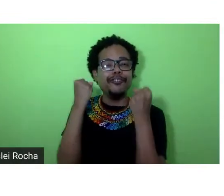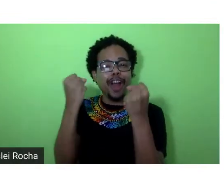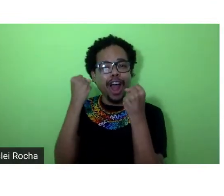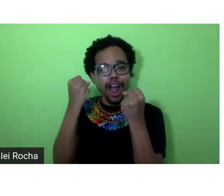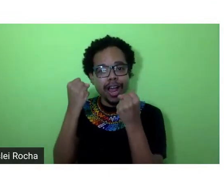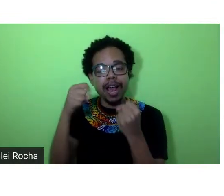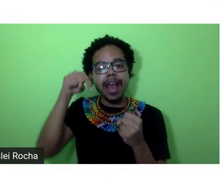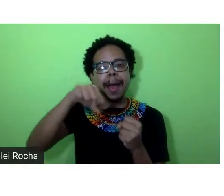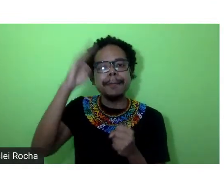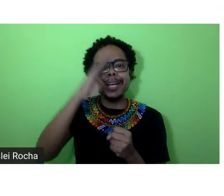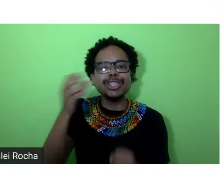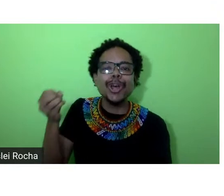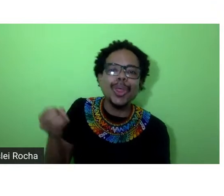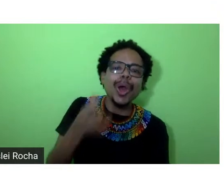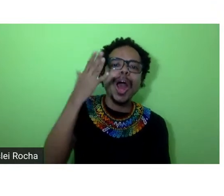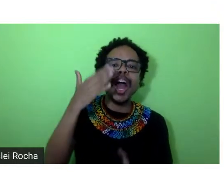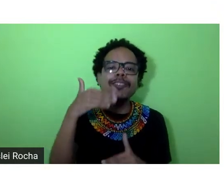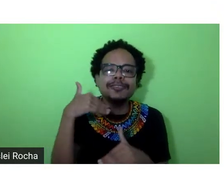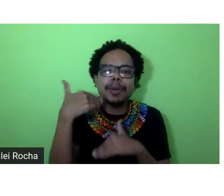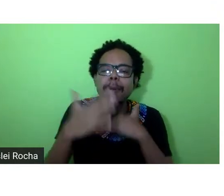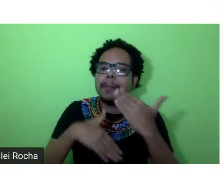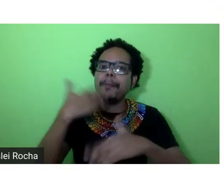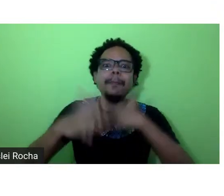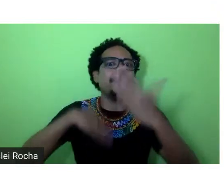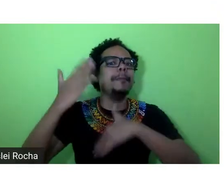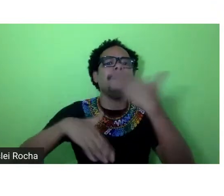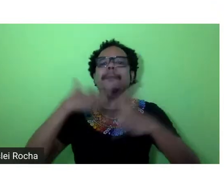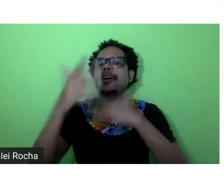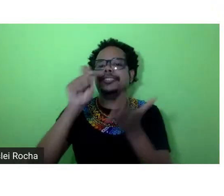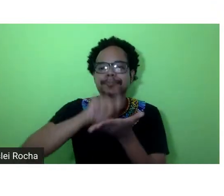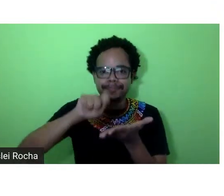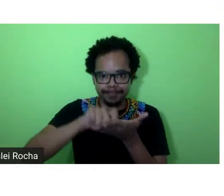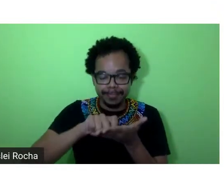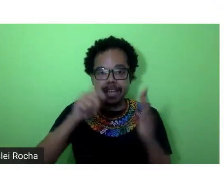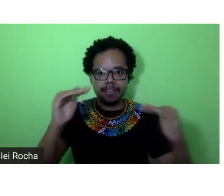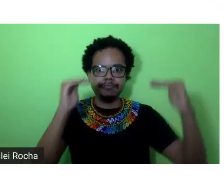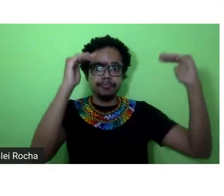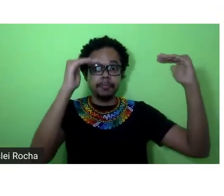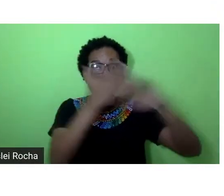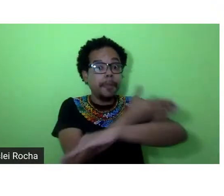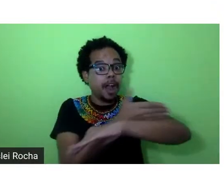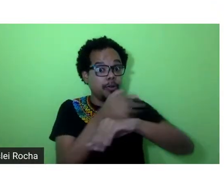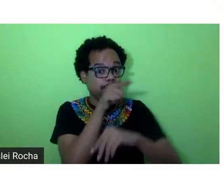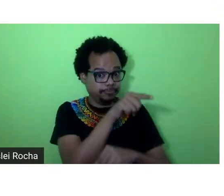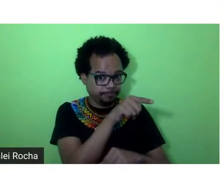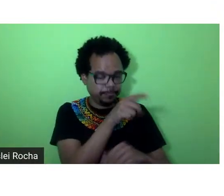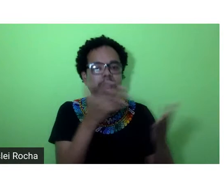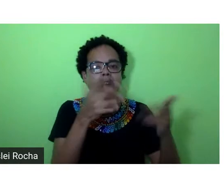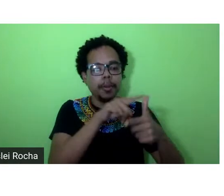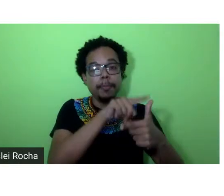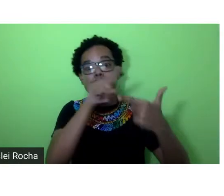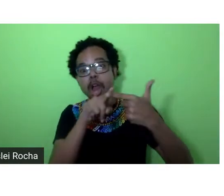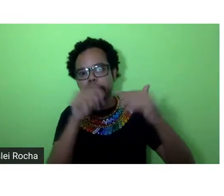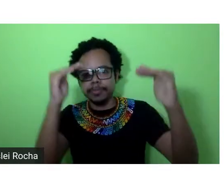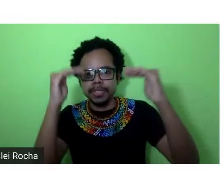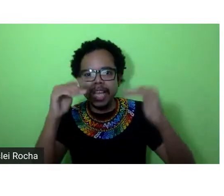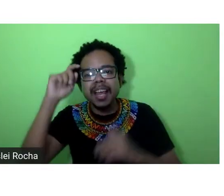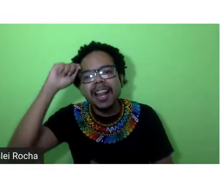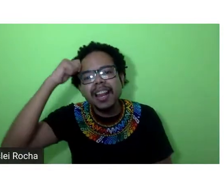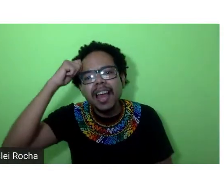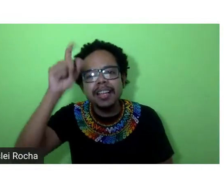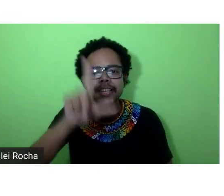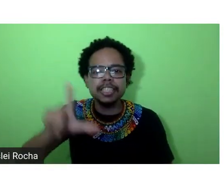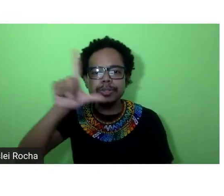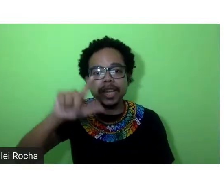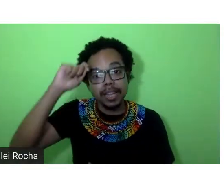para que esses esses sucos e essas literaturas negras possam ocupar esse espaço tendo em vista que a comunidade